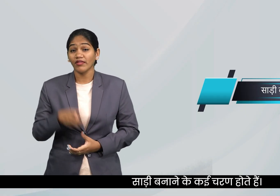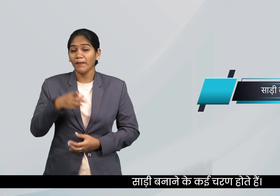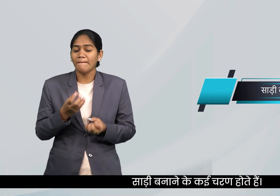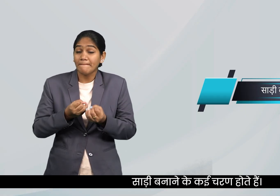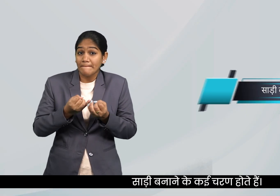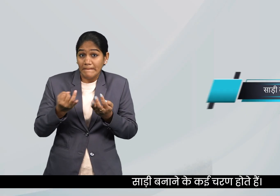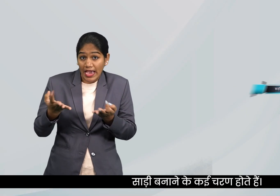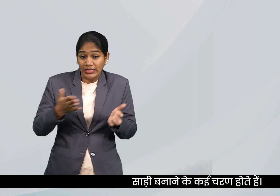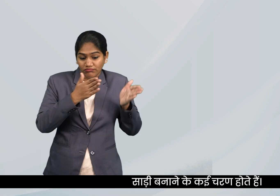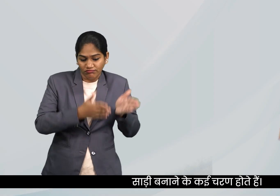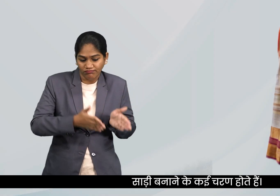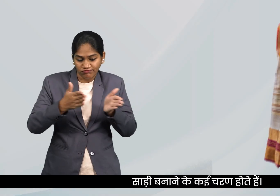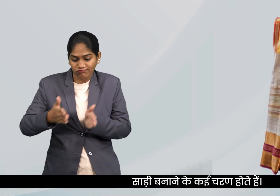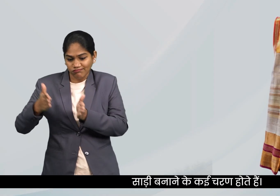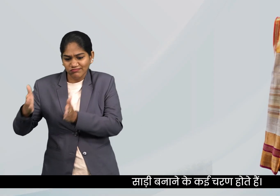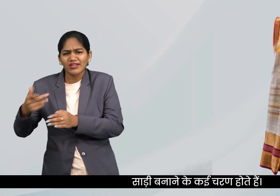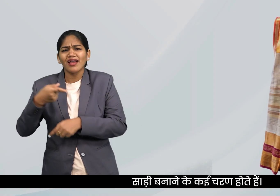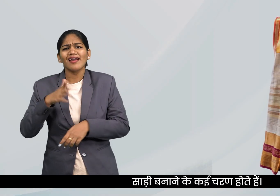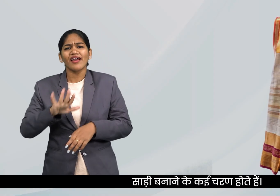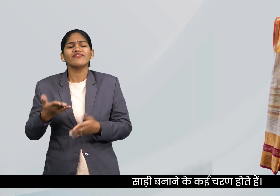साड़ी बनाने के कई चरण होते हैं।